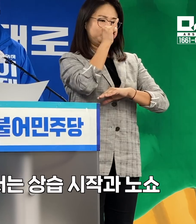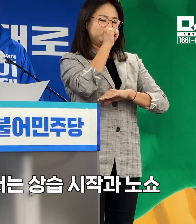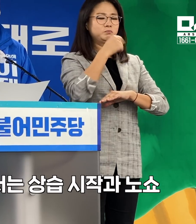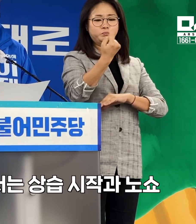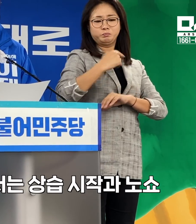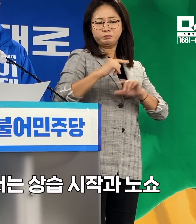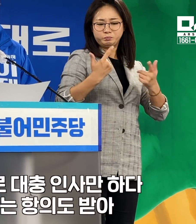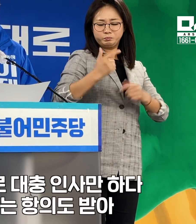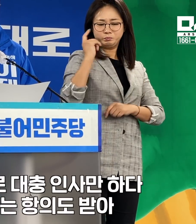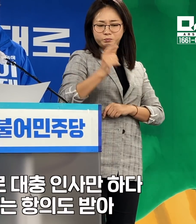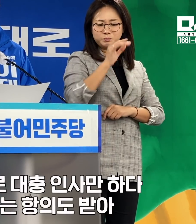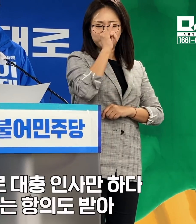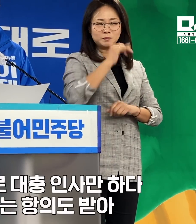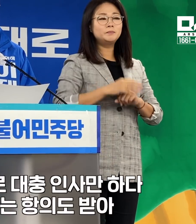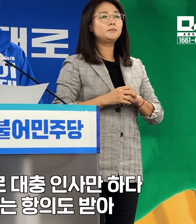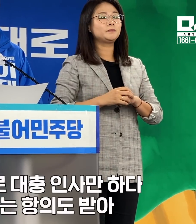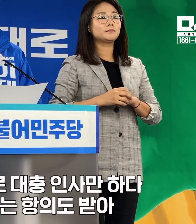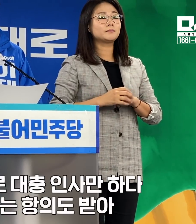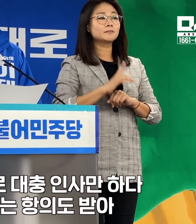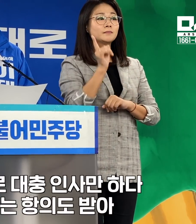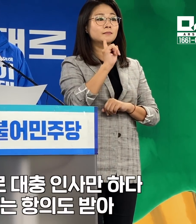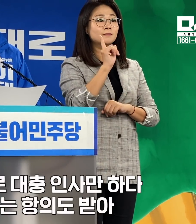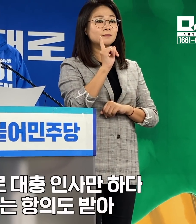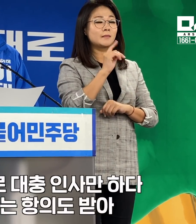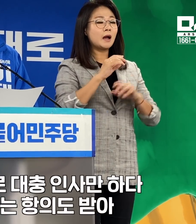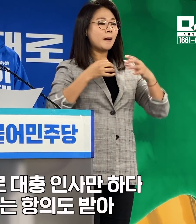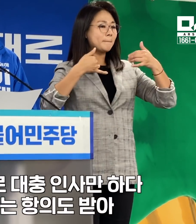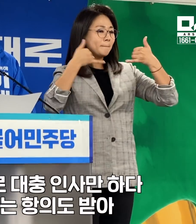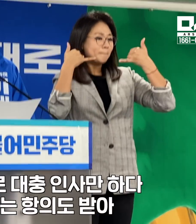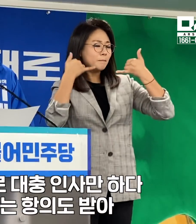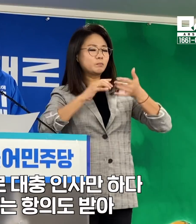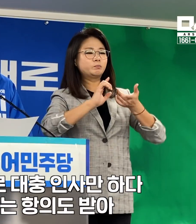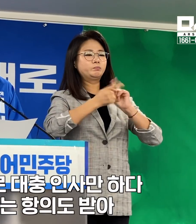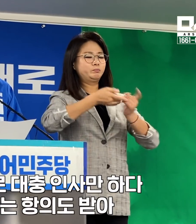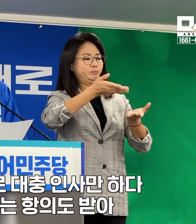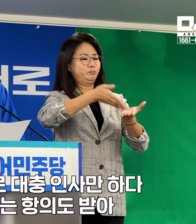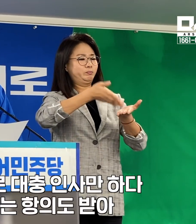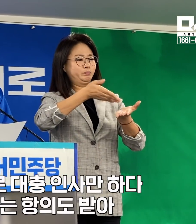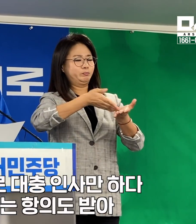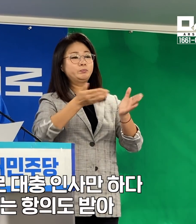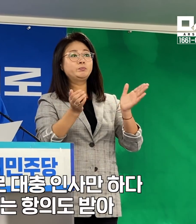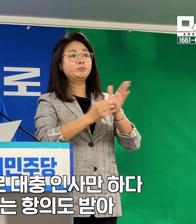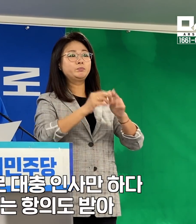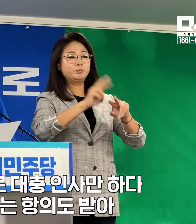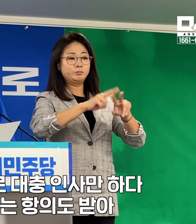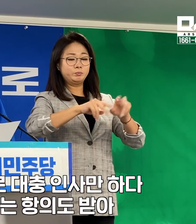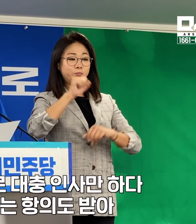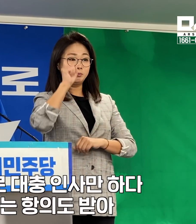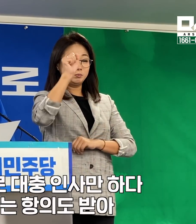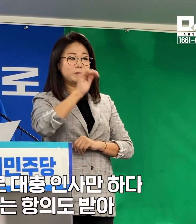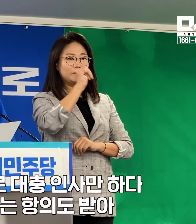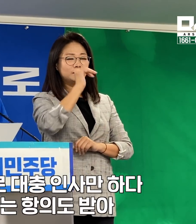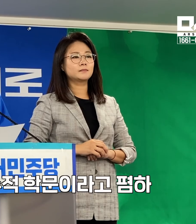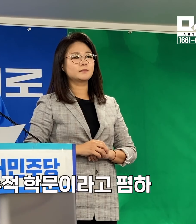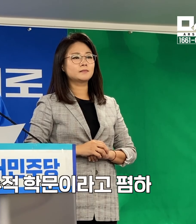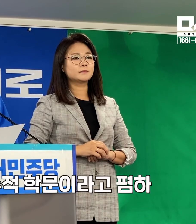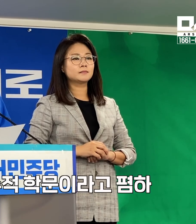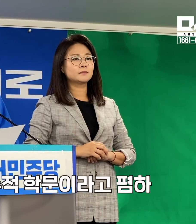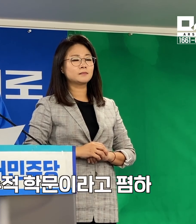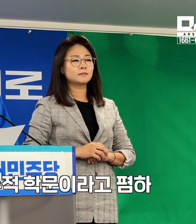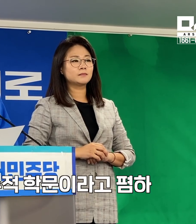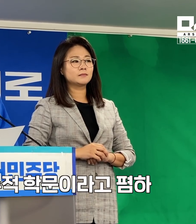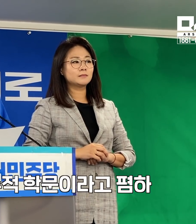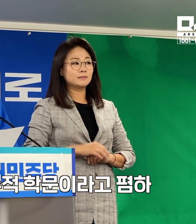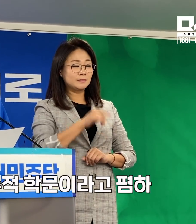노쇼까지 했습니다. 한 행사장에 스피커폰으로 대충 인사하다 사퇴하라는 항의까지 받았습니다.